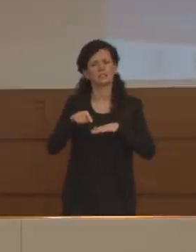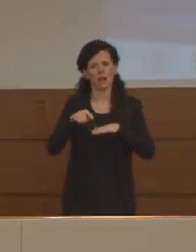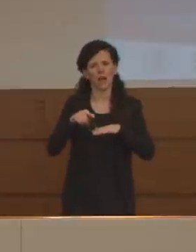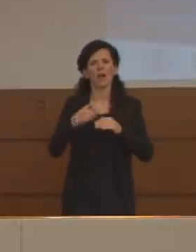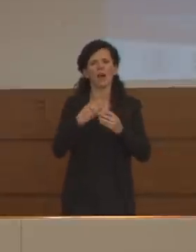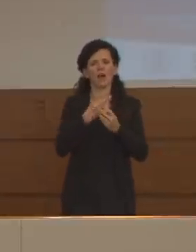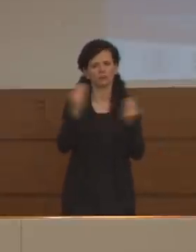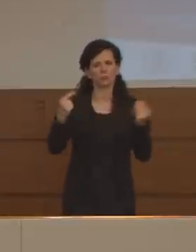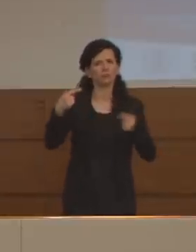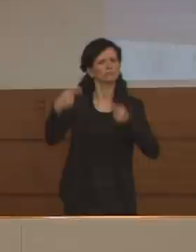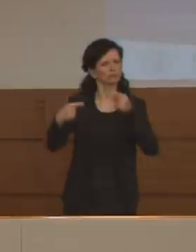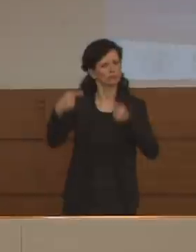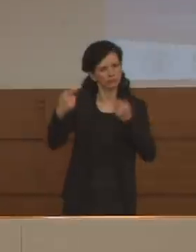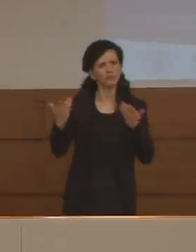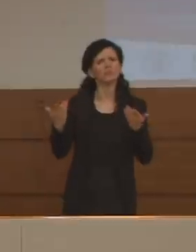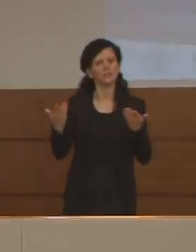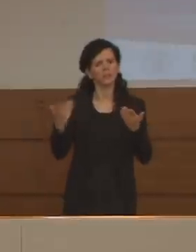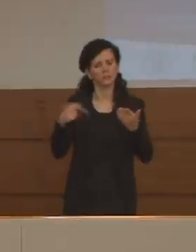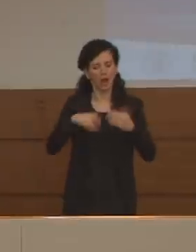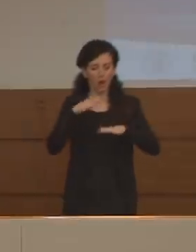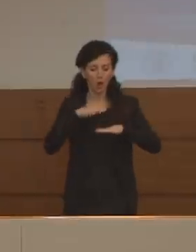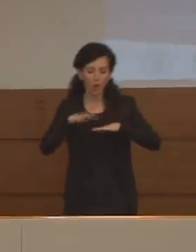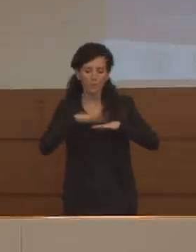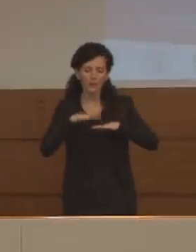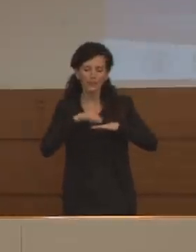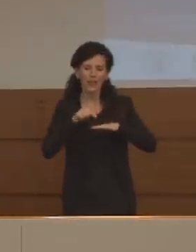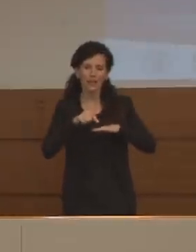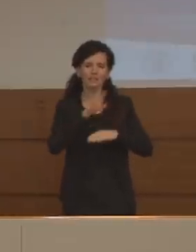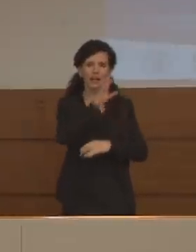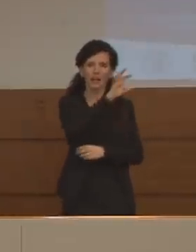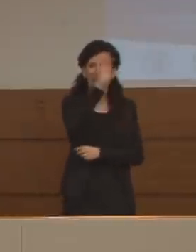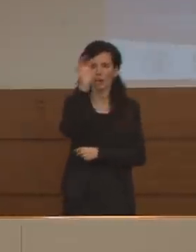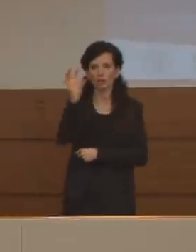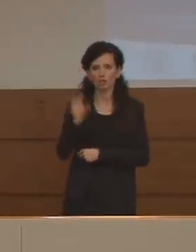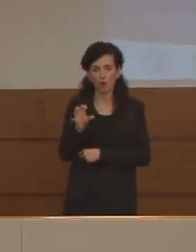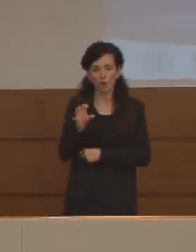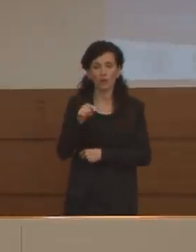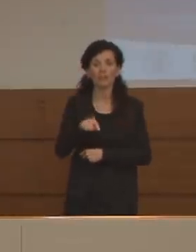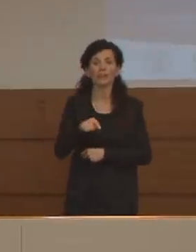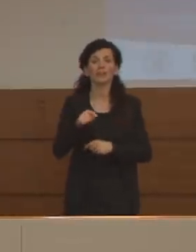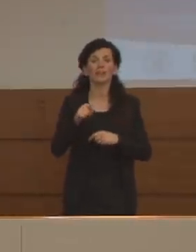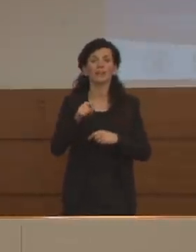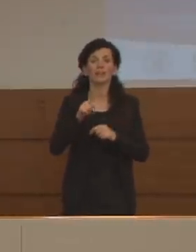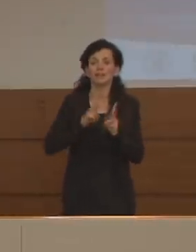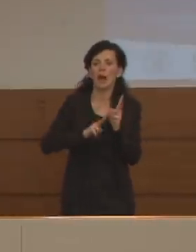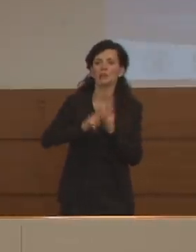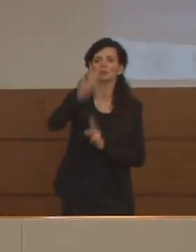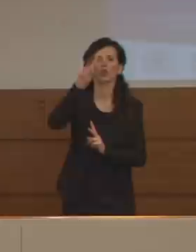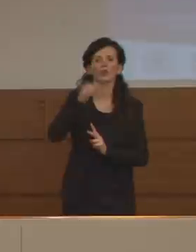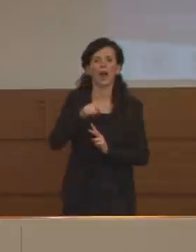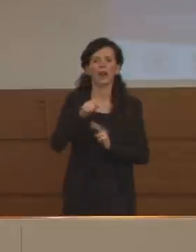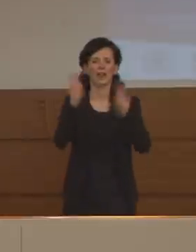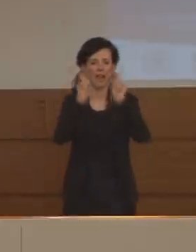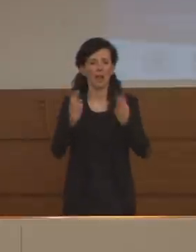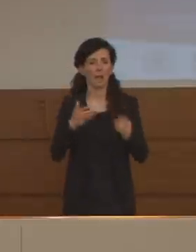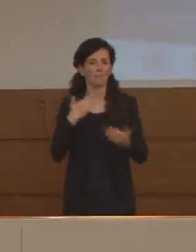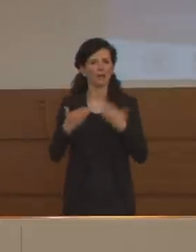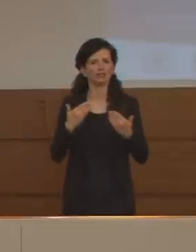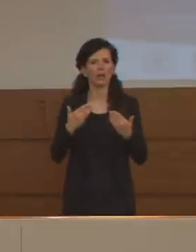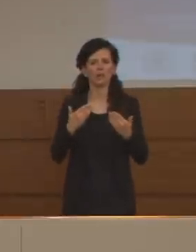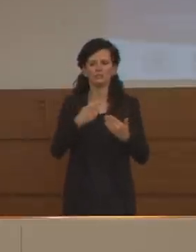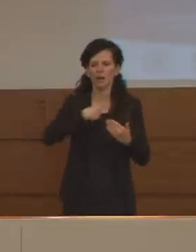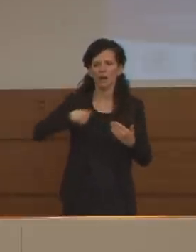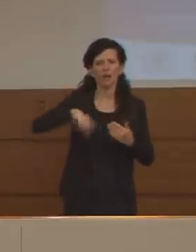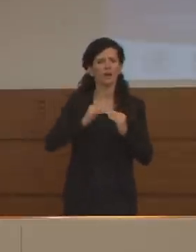parte delle regioni ma quando c'è un'emergenza un'emergenza nazionale ci si trova a tutti quanti uniti a